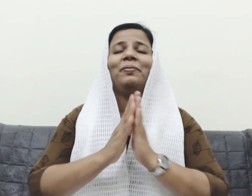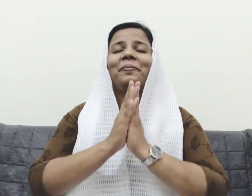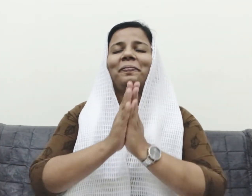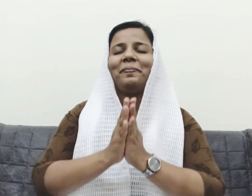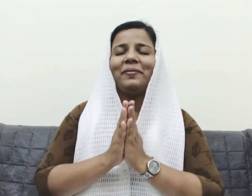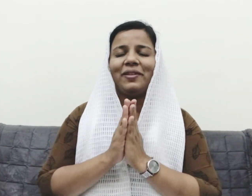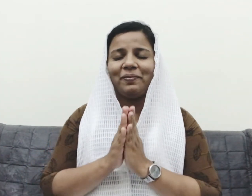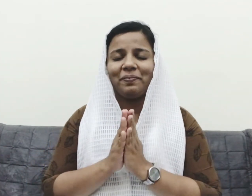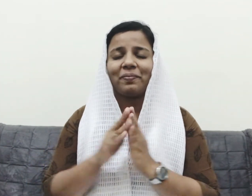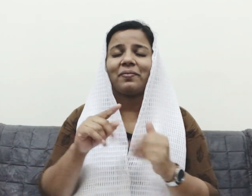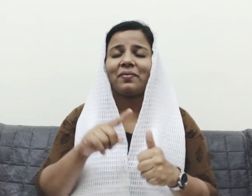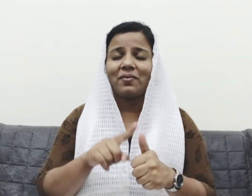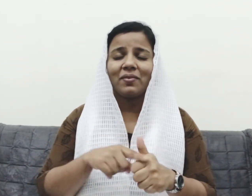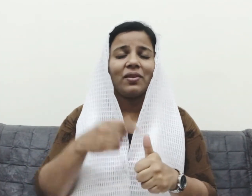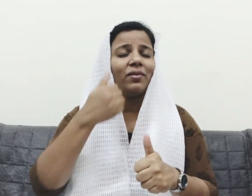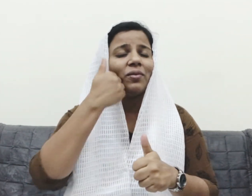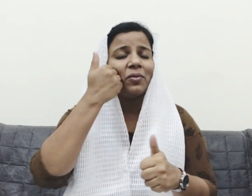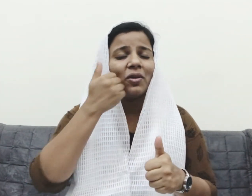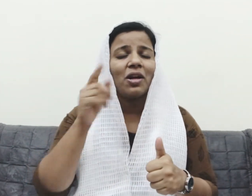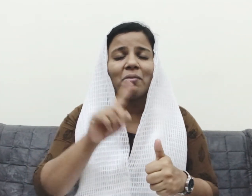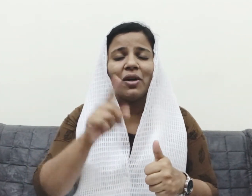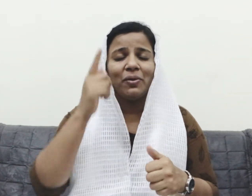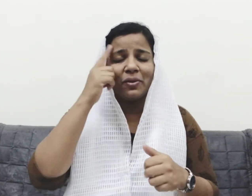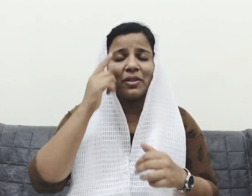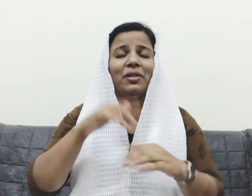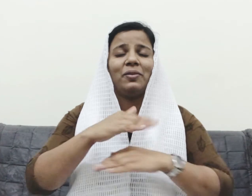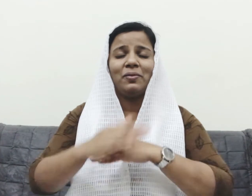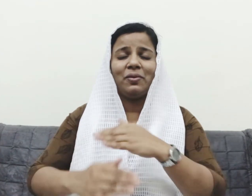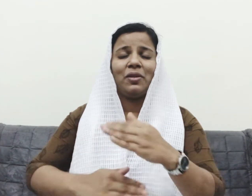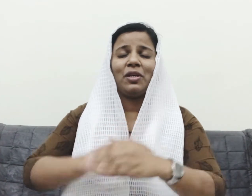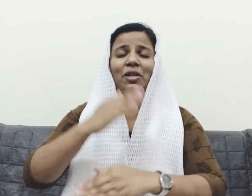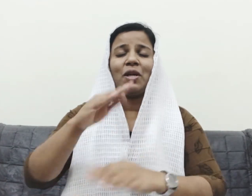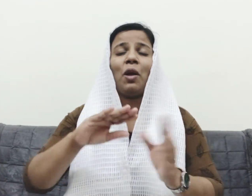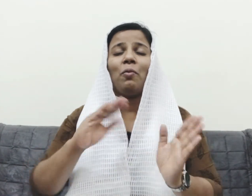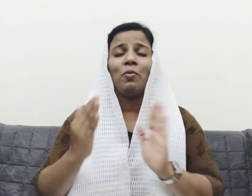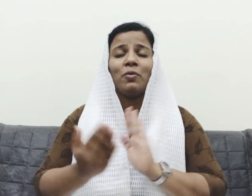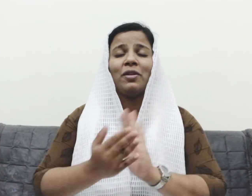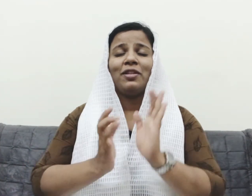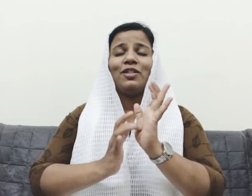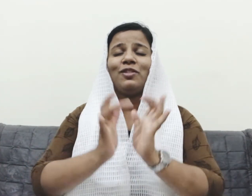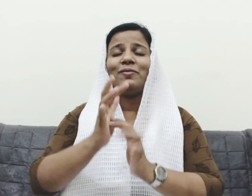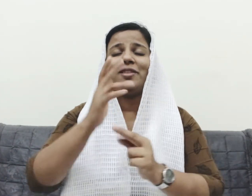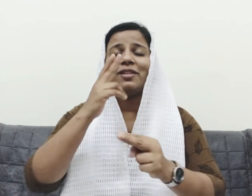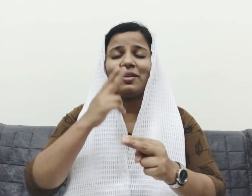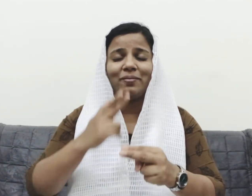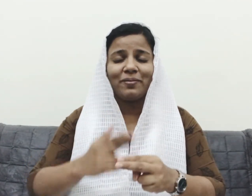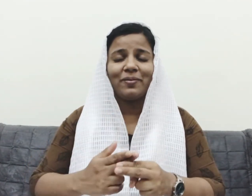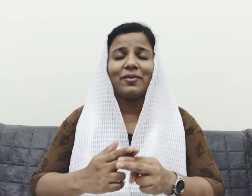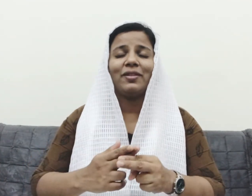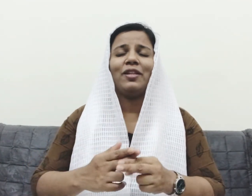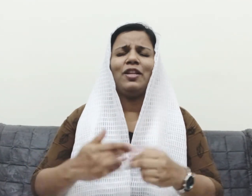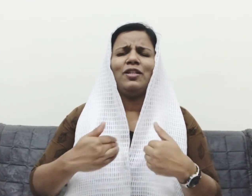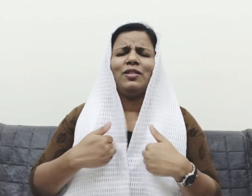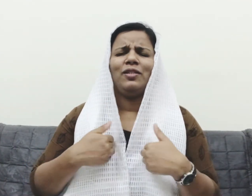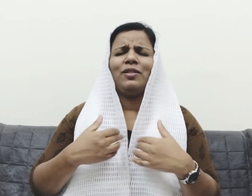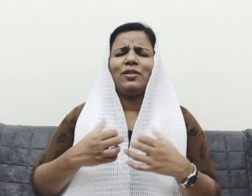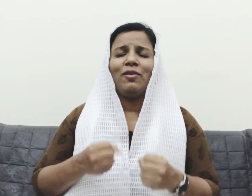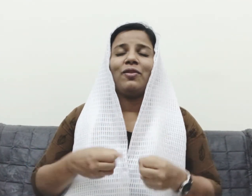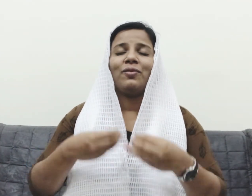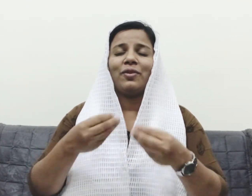പ്രാർത്ഥിക്കുന്നു. പ്രത്യേകിച്ച് രോഗികളായിരിക്കുന്നവർ ഇന്ന് പകൽക്കാലം സ്വർഗത്തിനും ഭൂമിക്കും നാഥനായ യേശു ക്രിസ്തുവിൻ്റെ നാമത്തിൽ സൗഖ്യമാകട്ടെ.